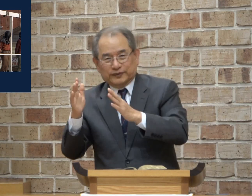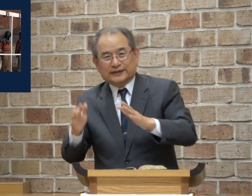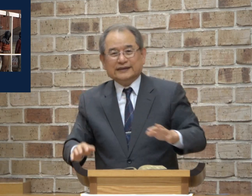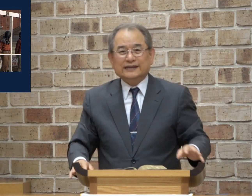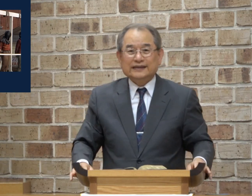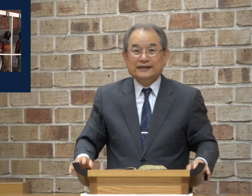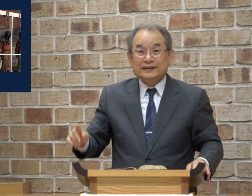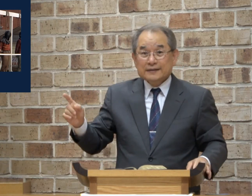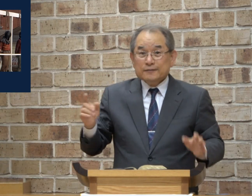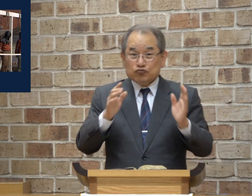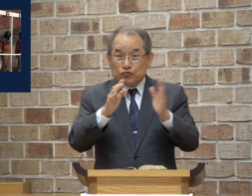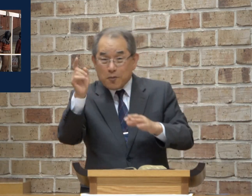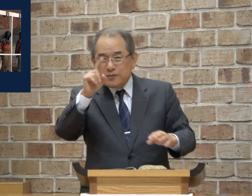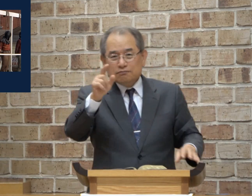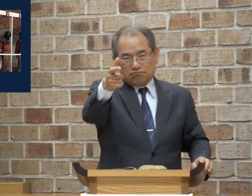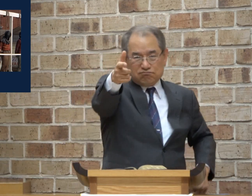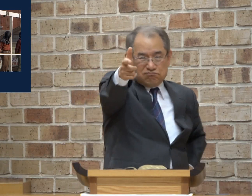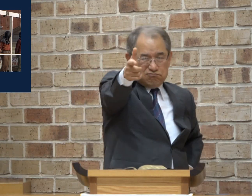몸에 따라 죽을 준비를 하는데